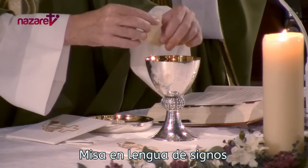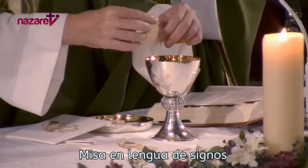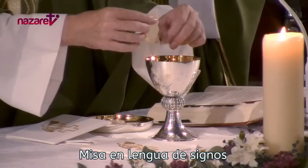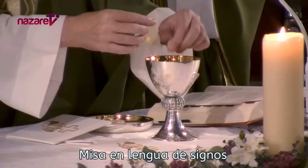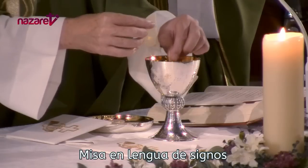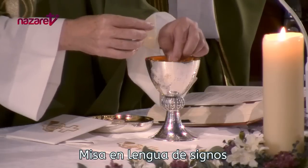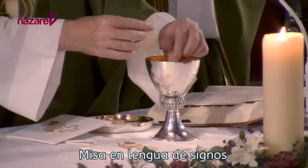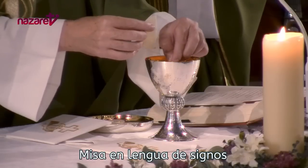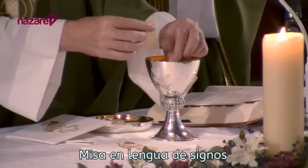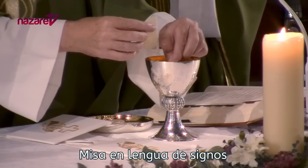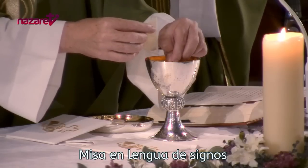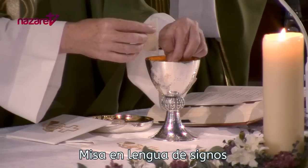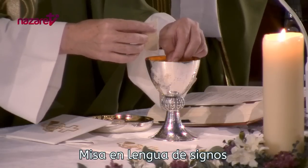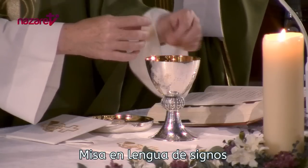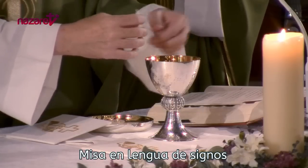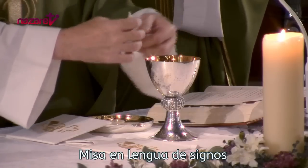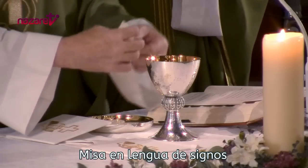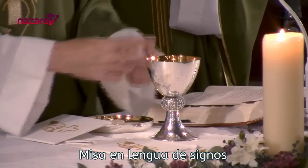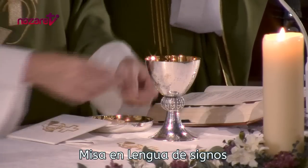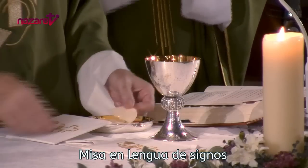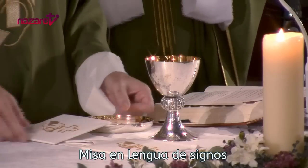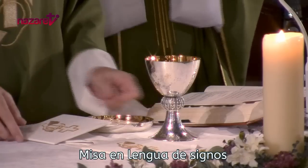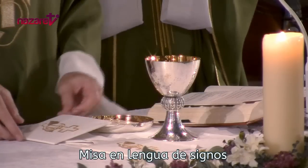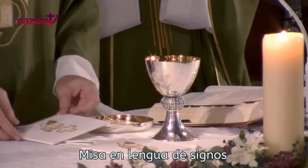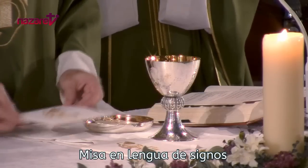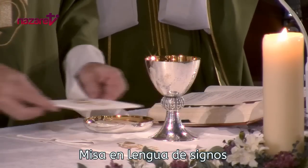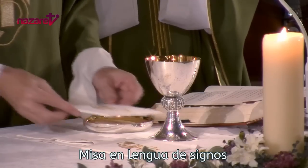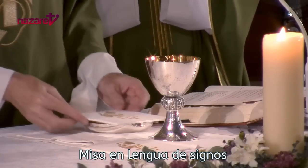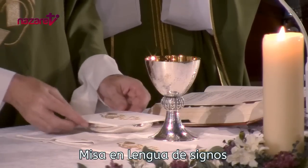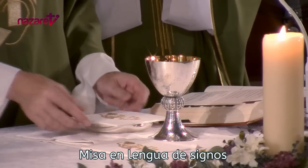mundo, ten piedad de